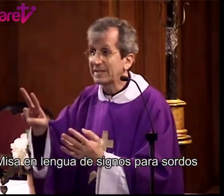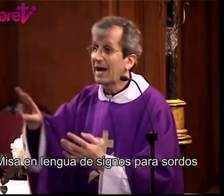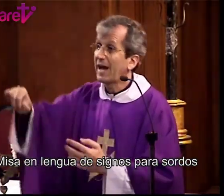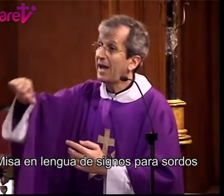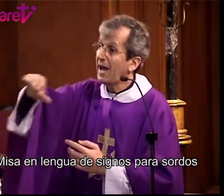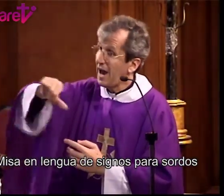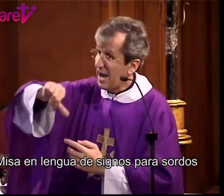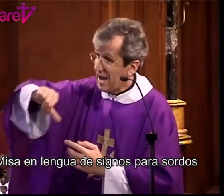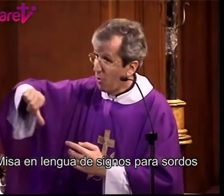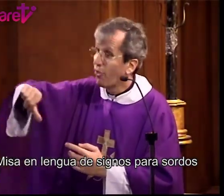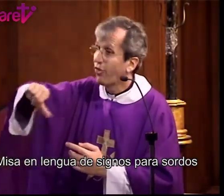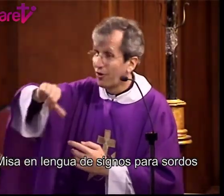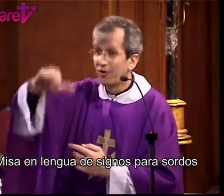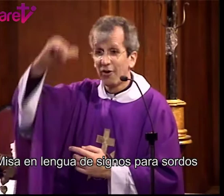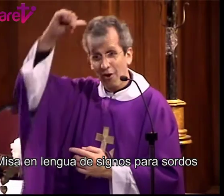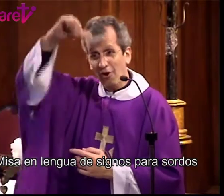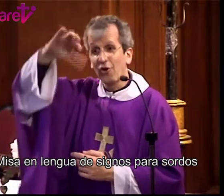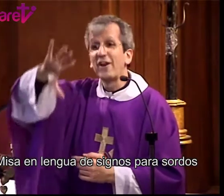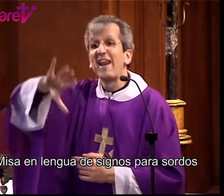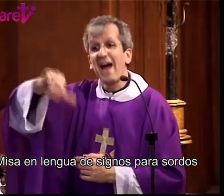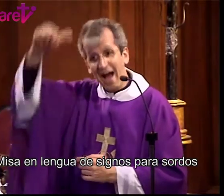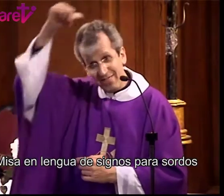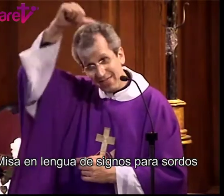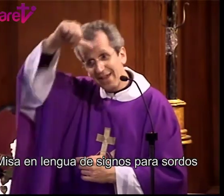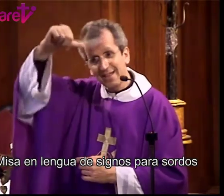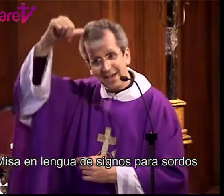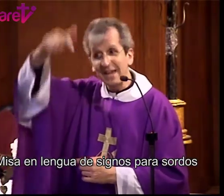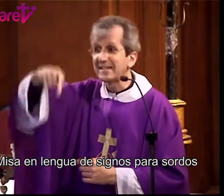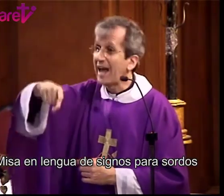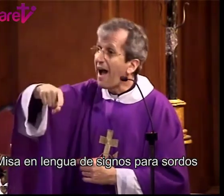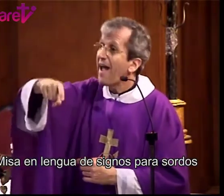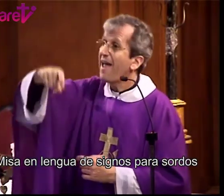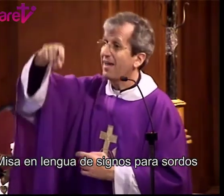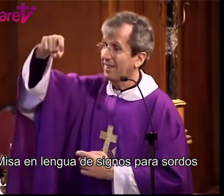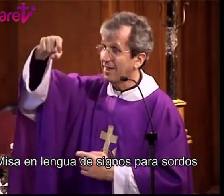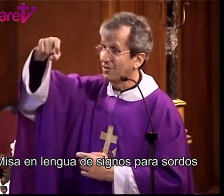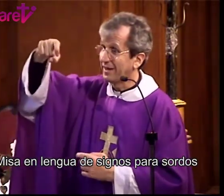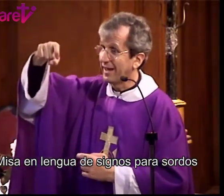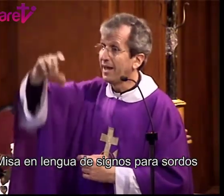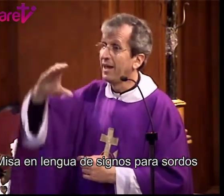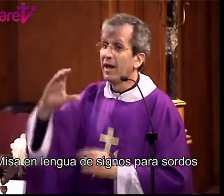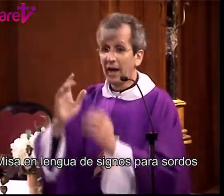pasaje. La unción con el aceite es la elección.